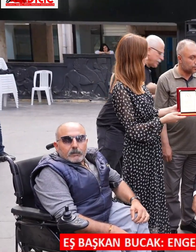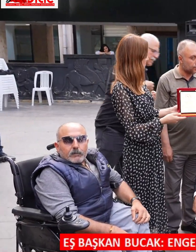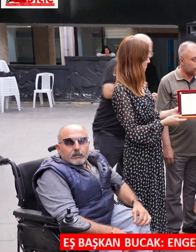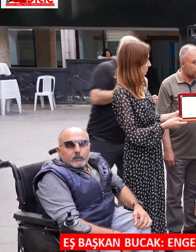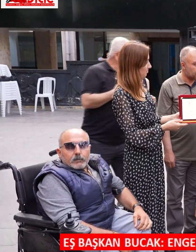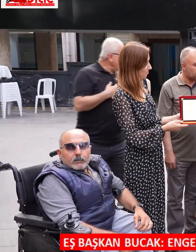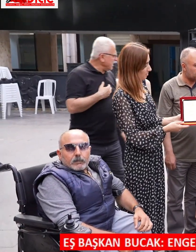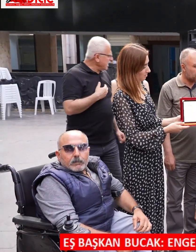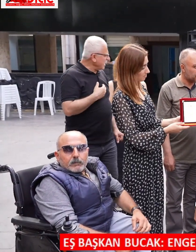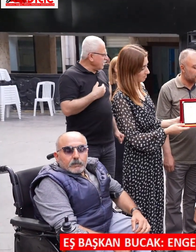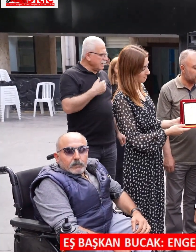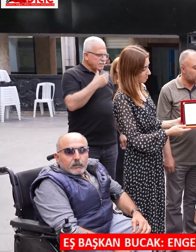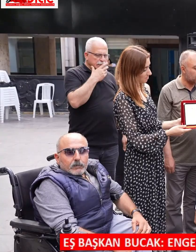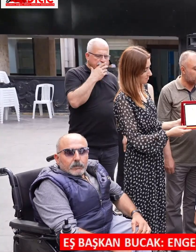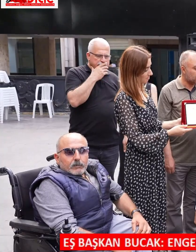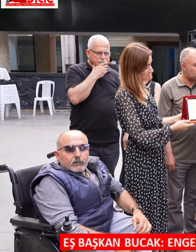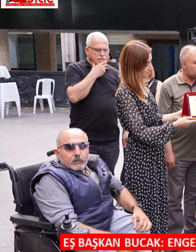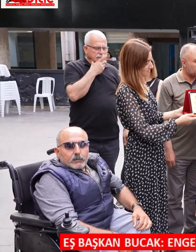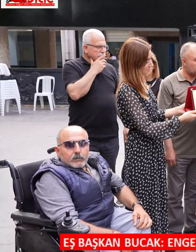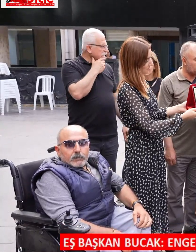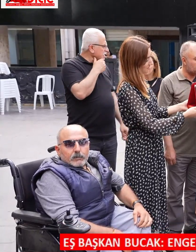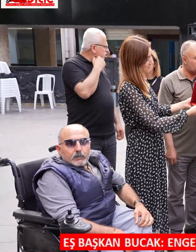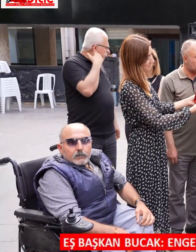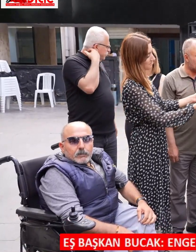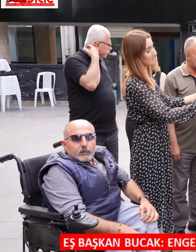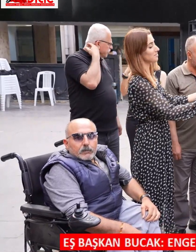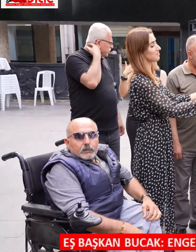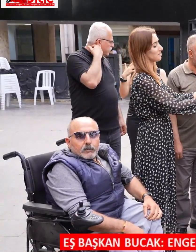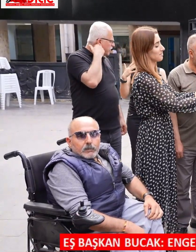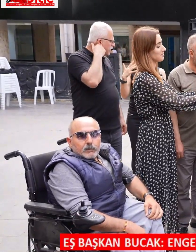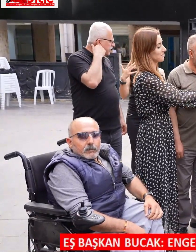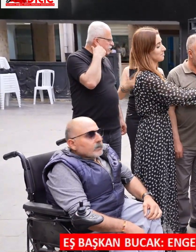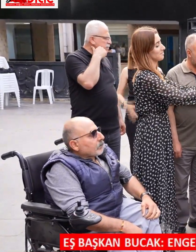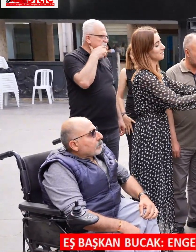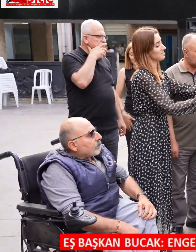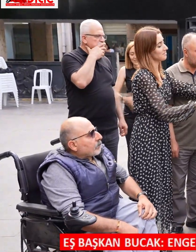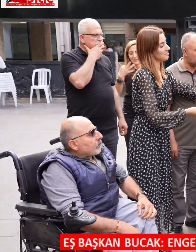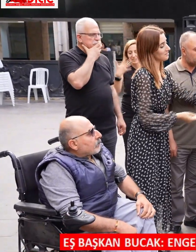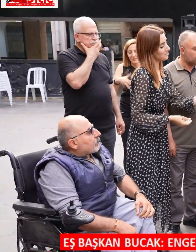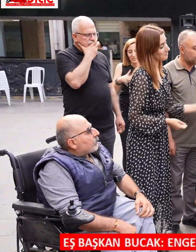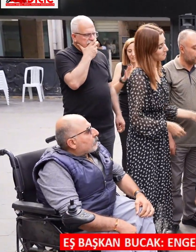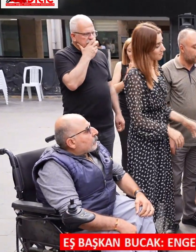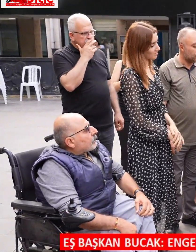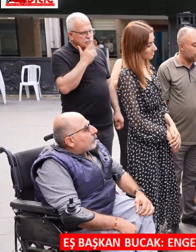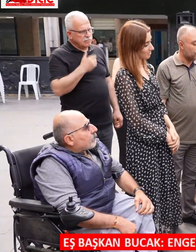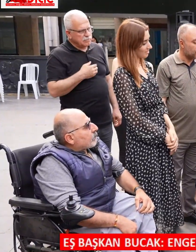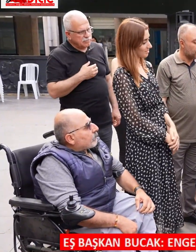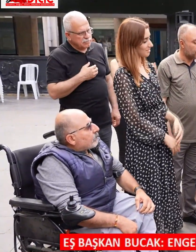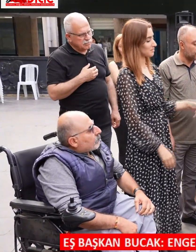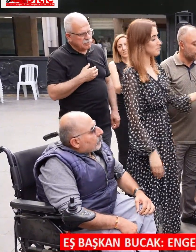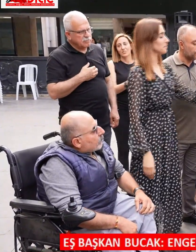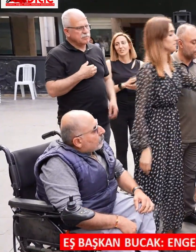Bismil Bedensel Engelliler Derneği plaket takvimlerini yapacaklar.